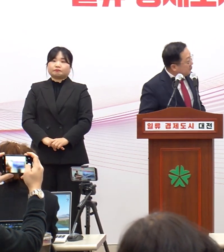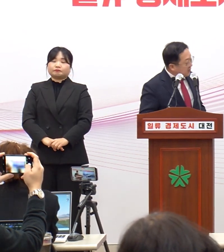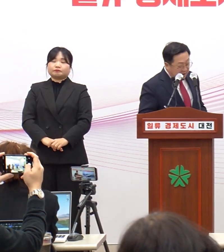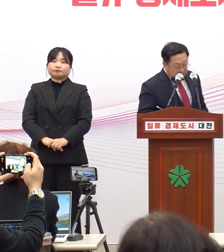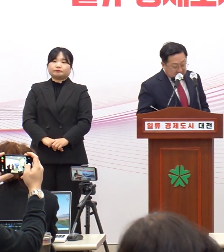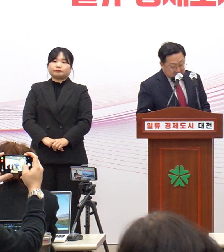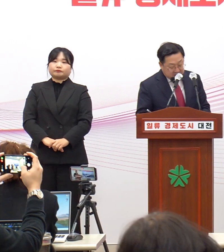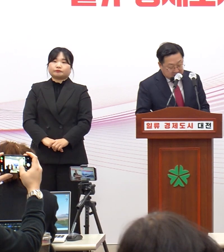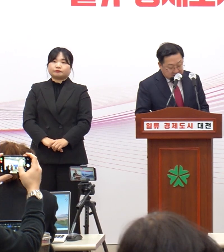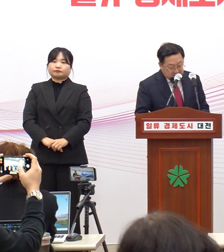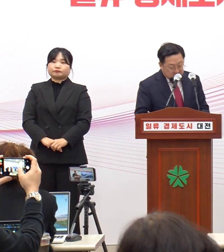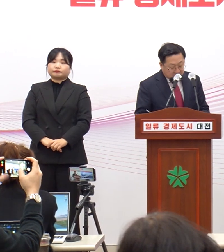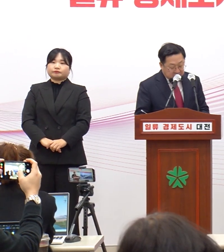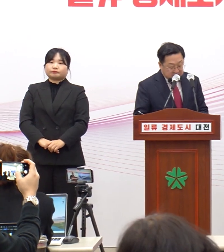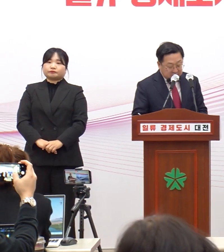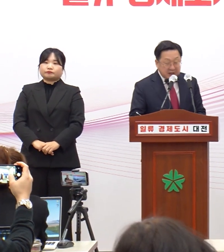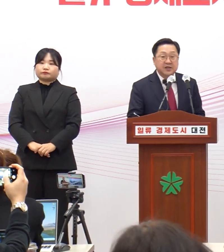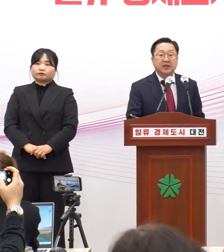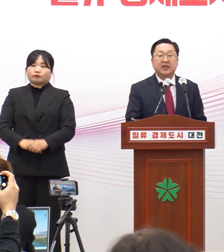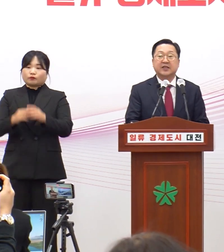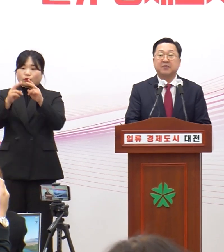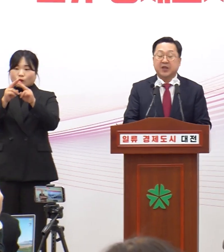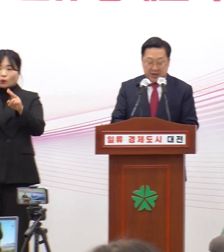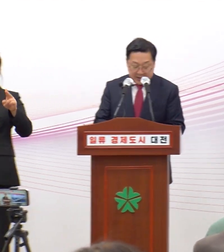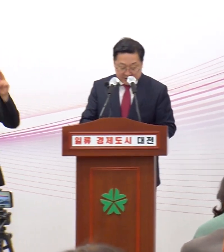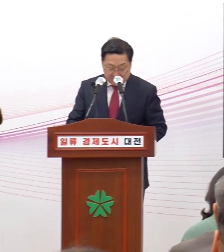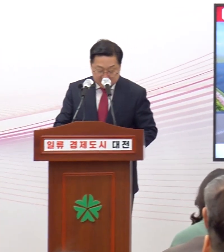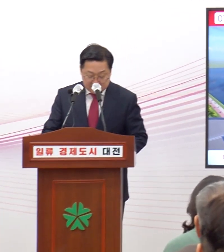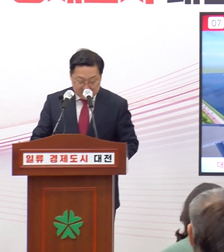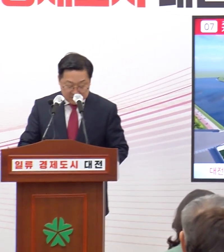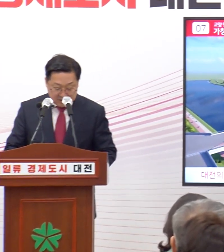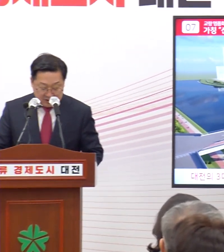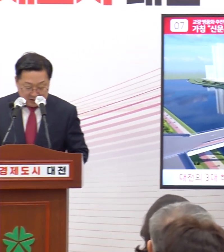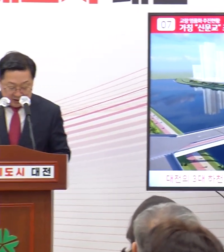이 3개 곡선은 대전의 3대